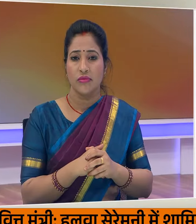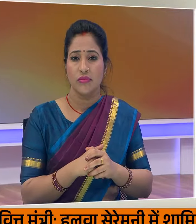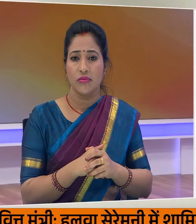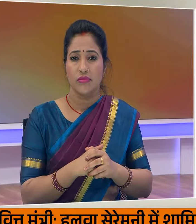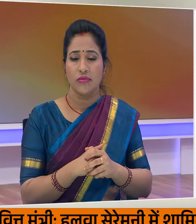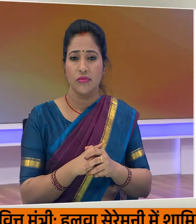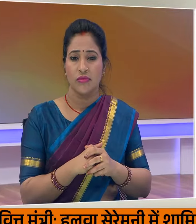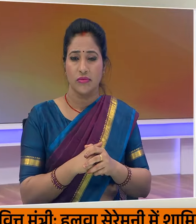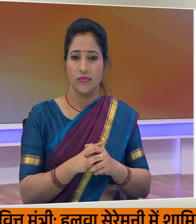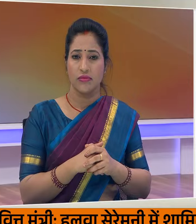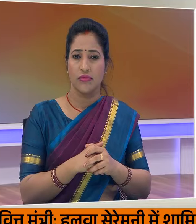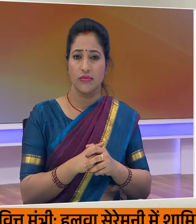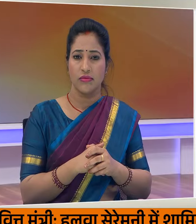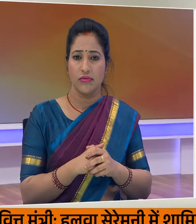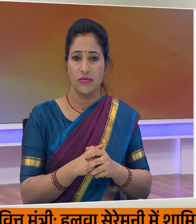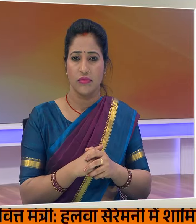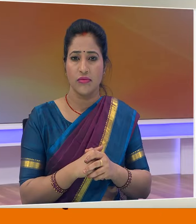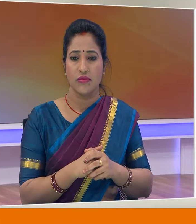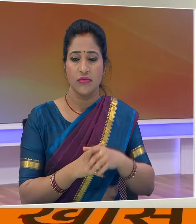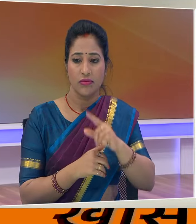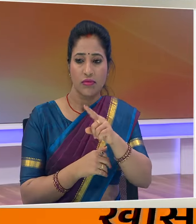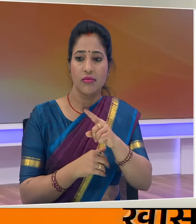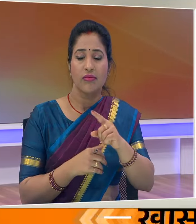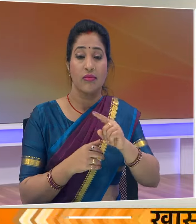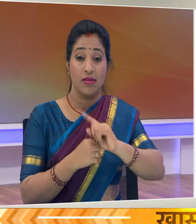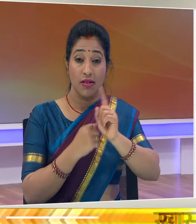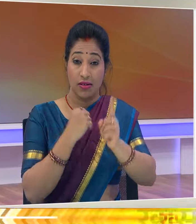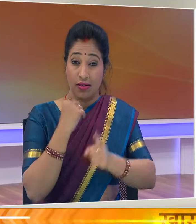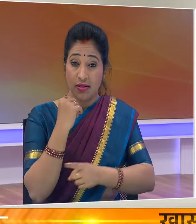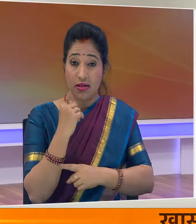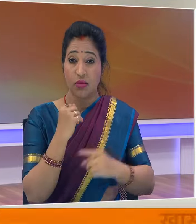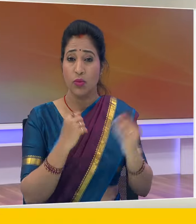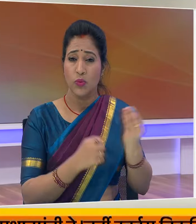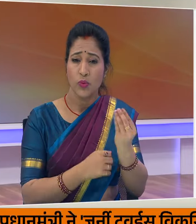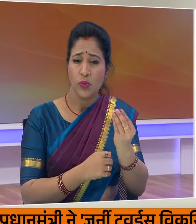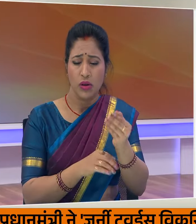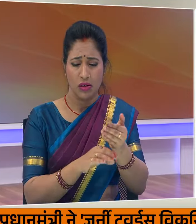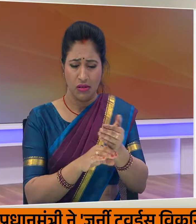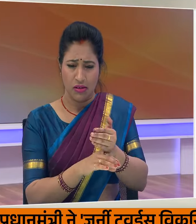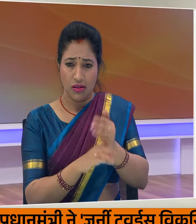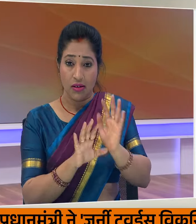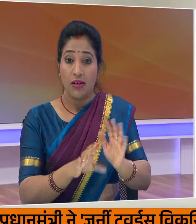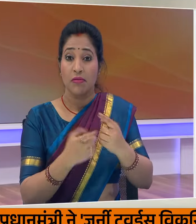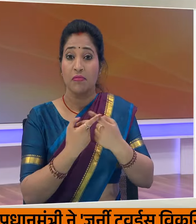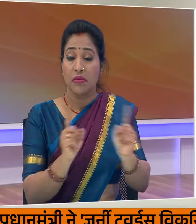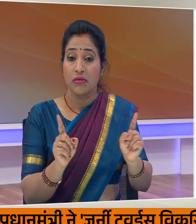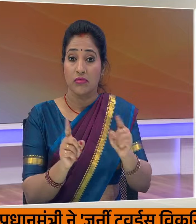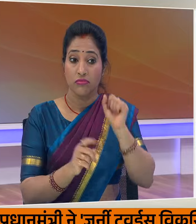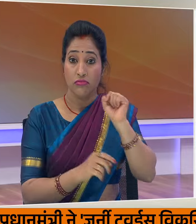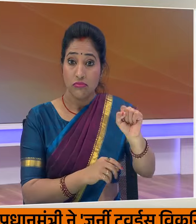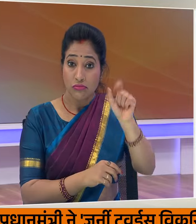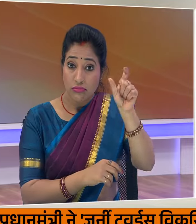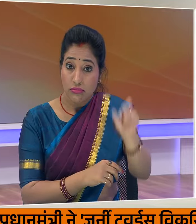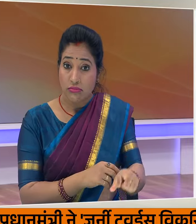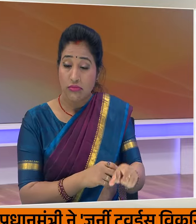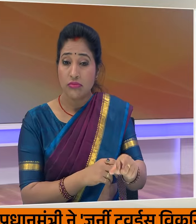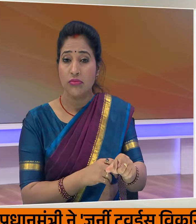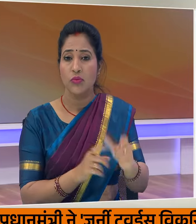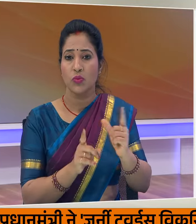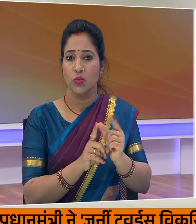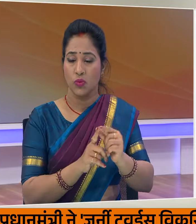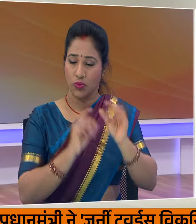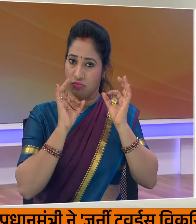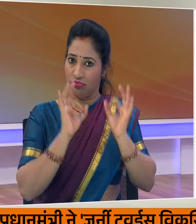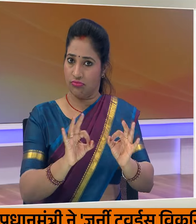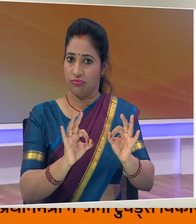किया, आपके डिवीजन में थोड़े से रह गए लेकिन आपने हाँ जी बस वो तो करके दिखा